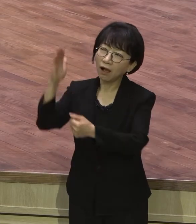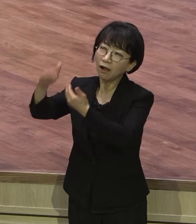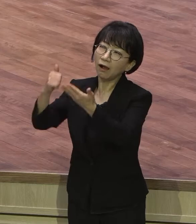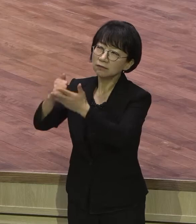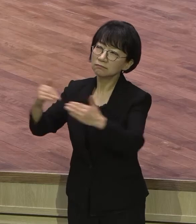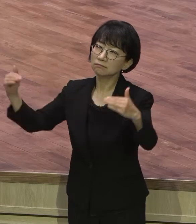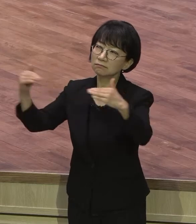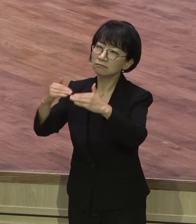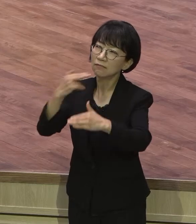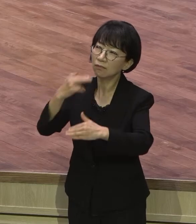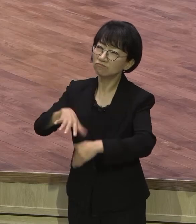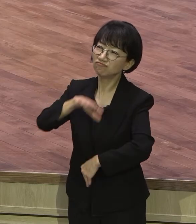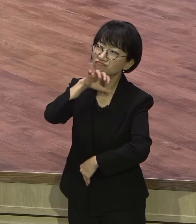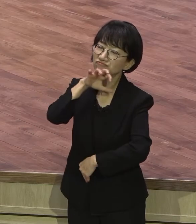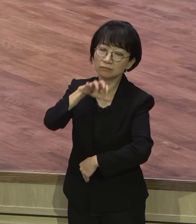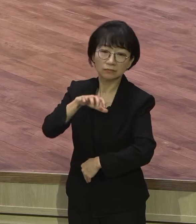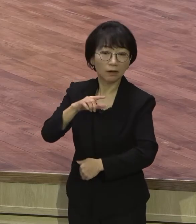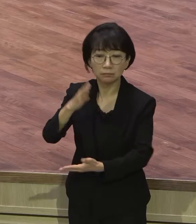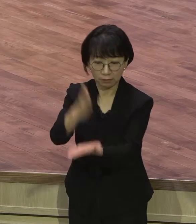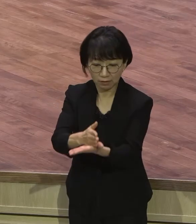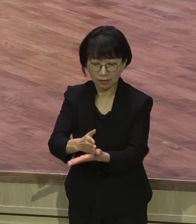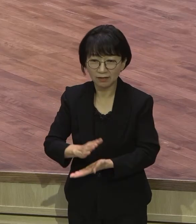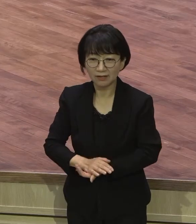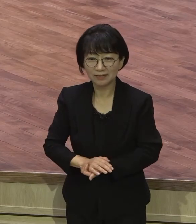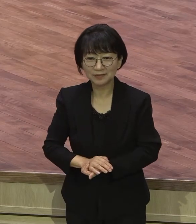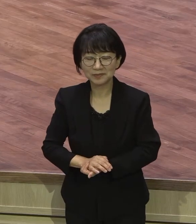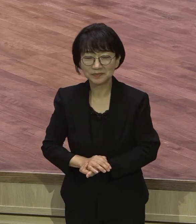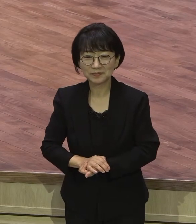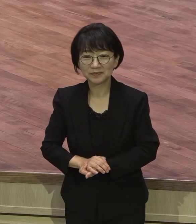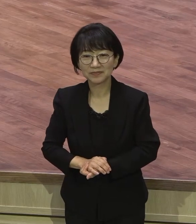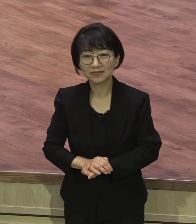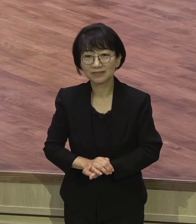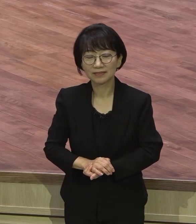하시나 비판할 것이 아니라는 거예요.